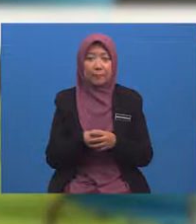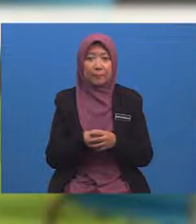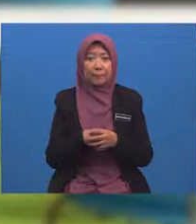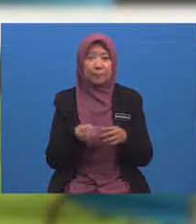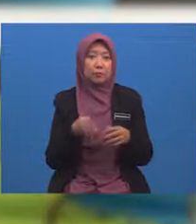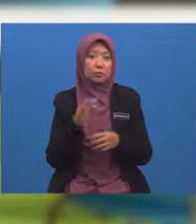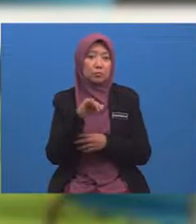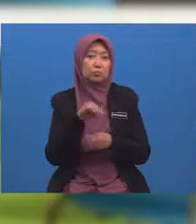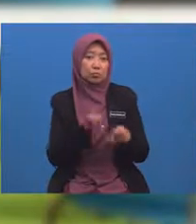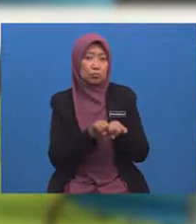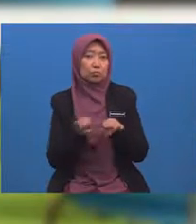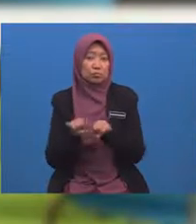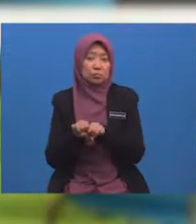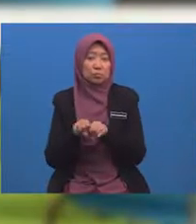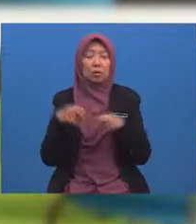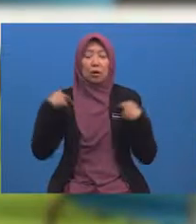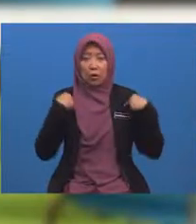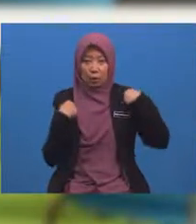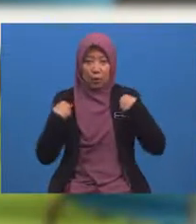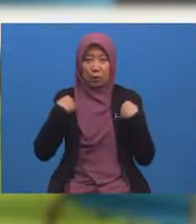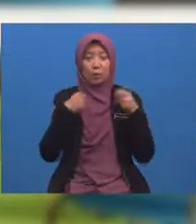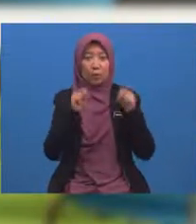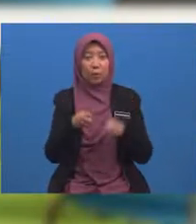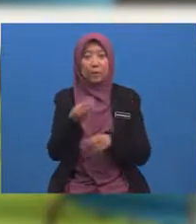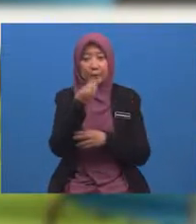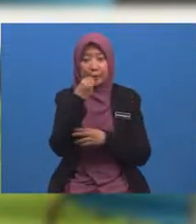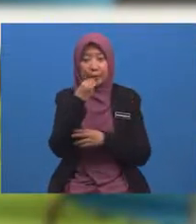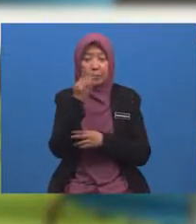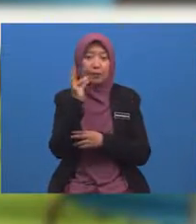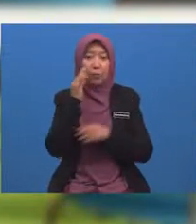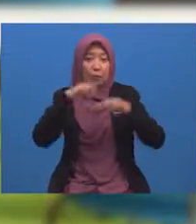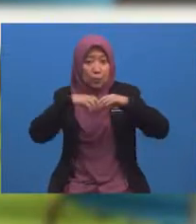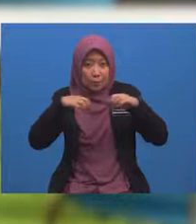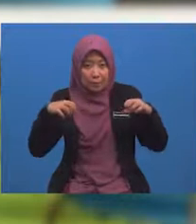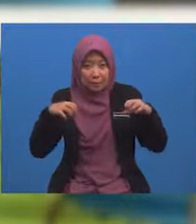Malah binatang juga boleh makan buah durian. Ha?